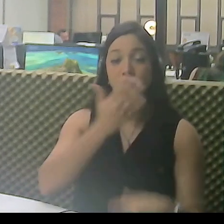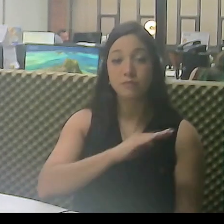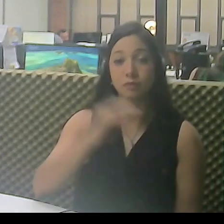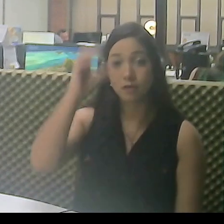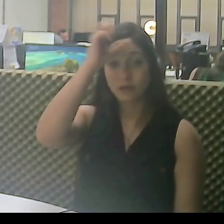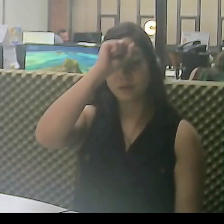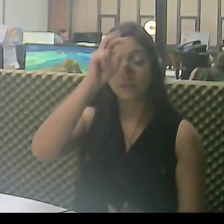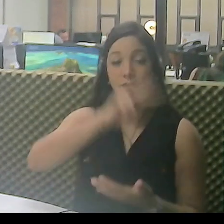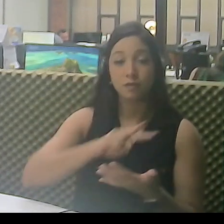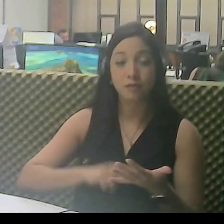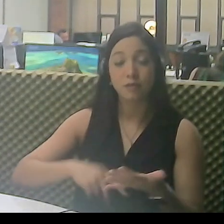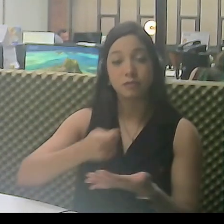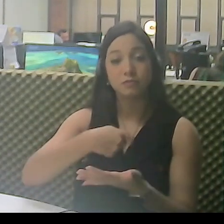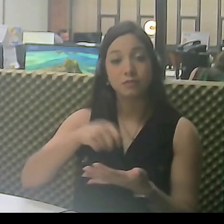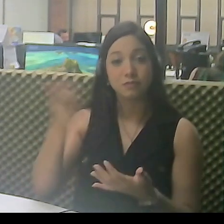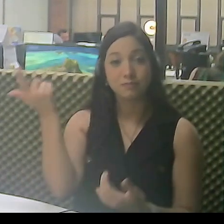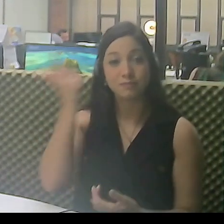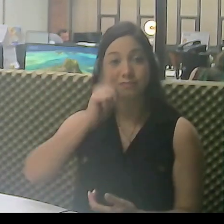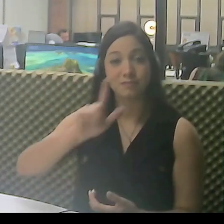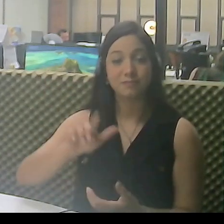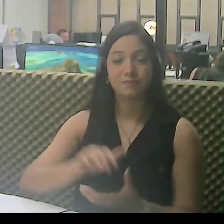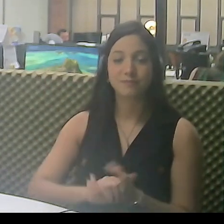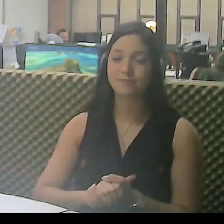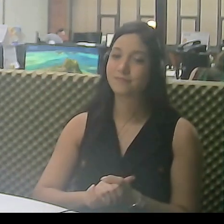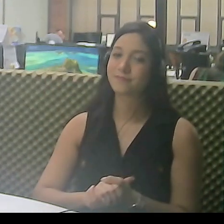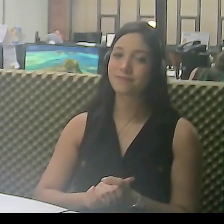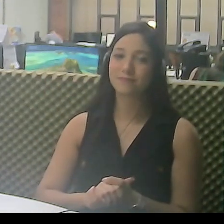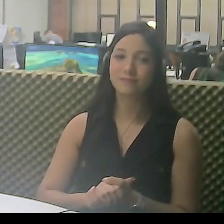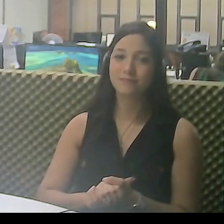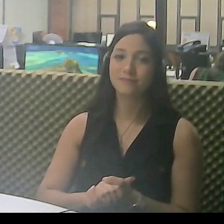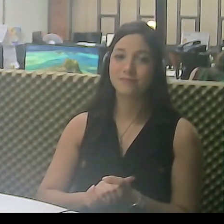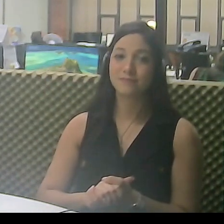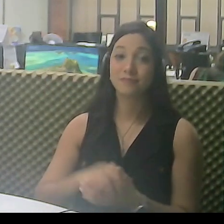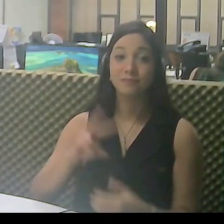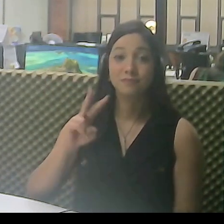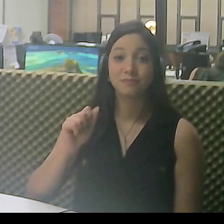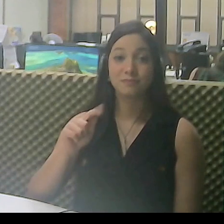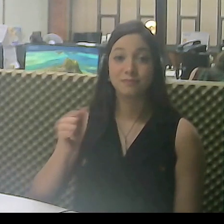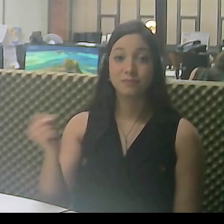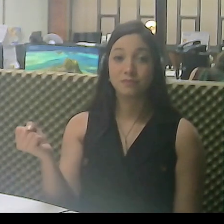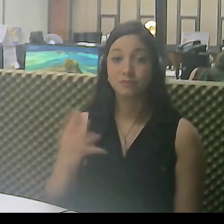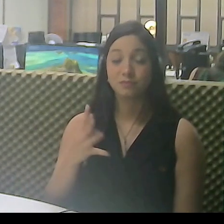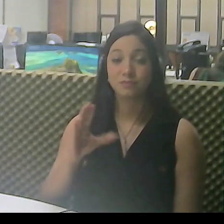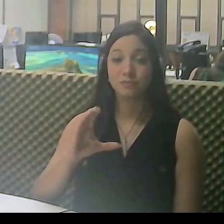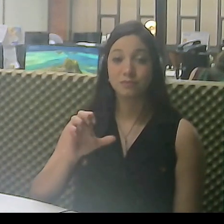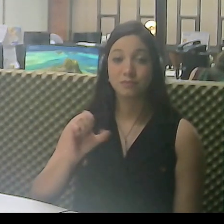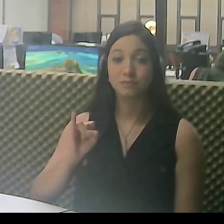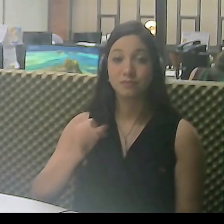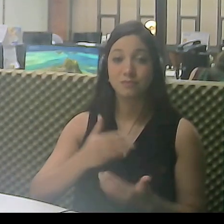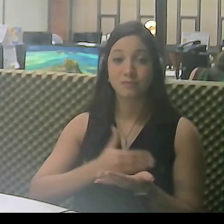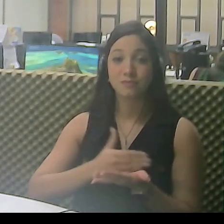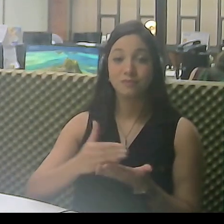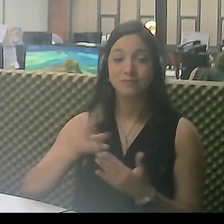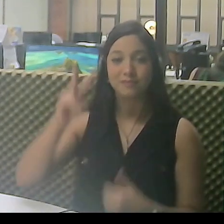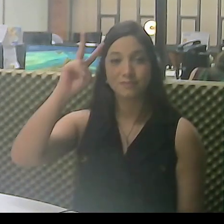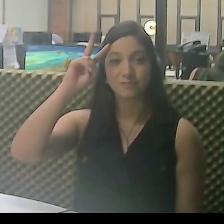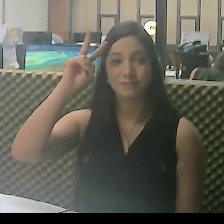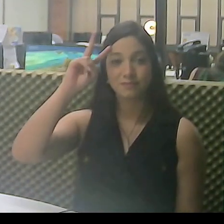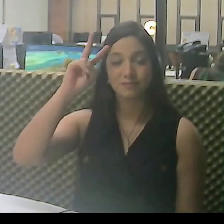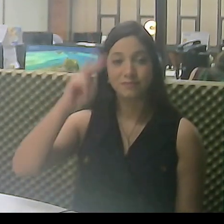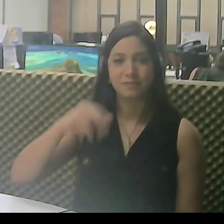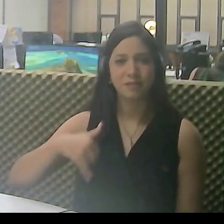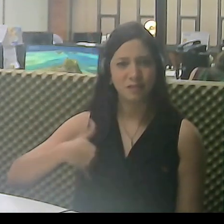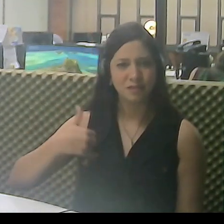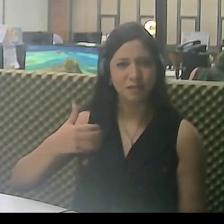ler e escrever com sucesso. Mais vagas no CEAS a partir de segunda-feira. Você tem mais